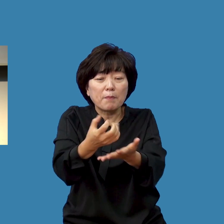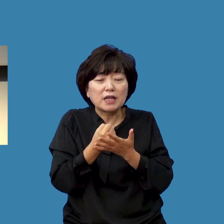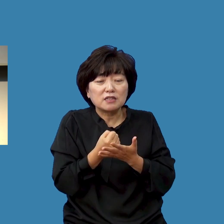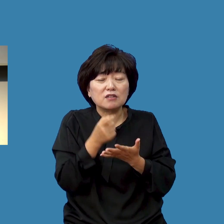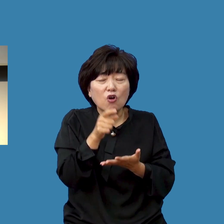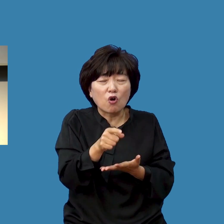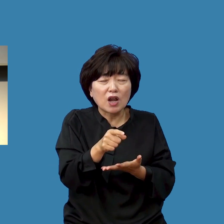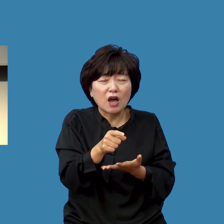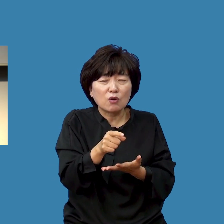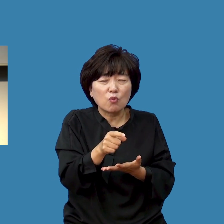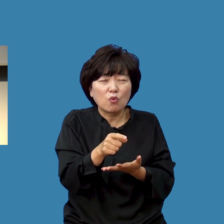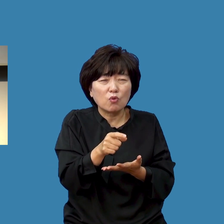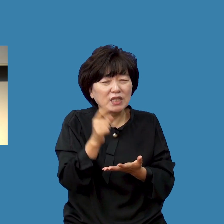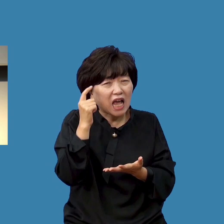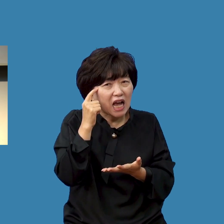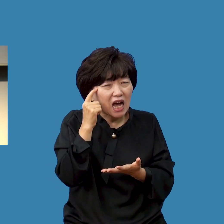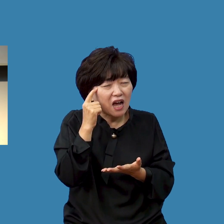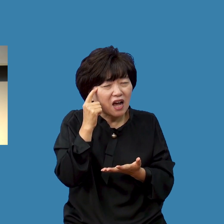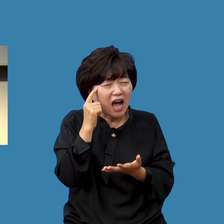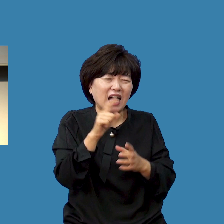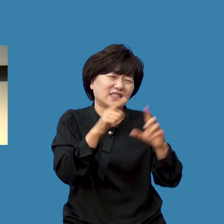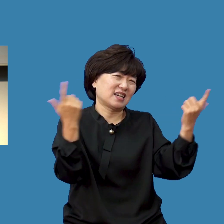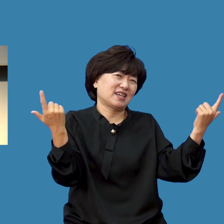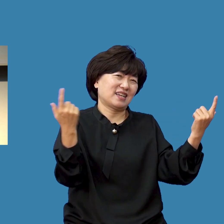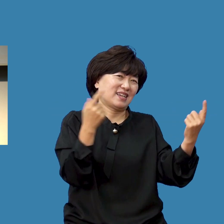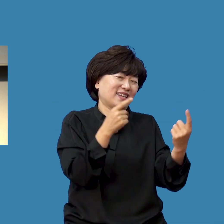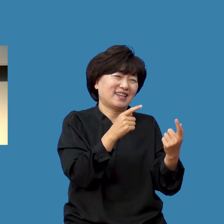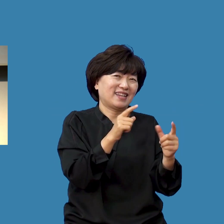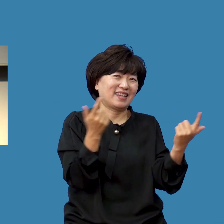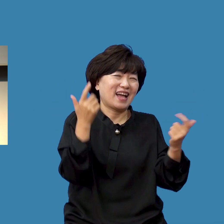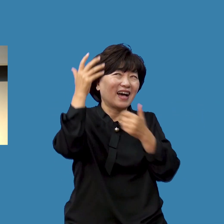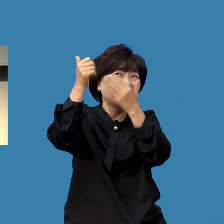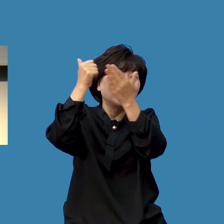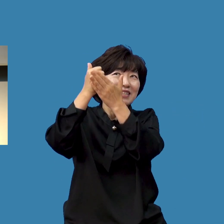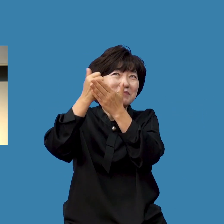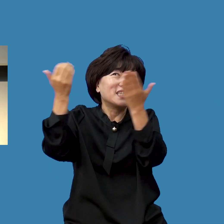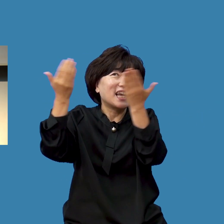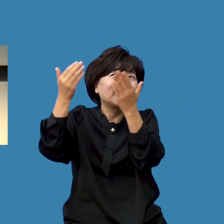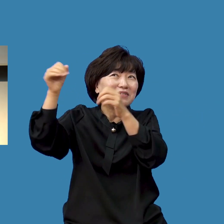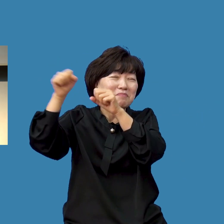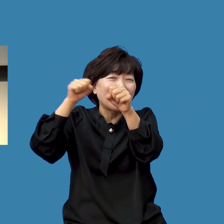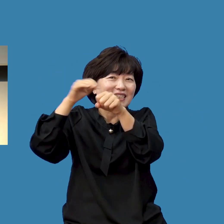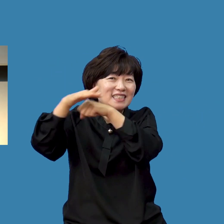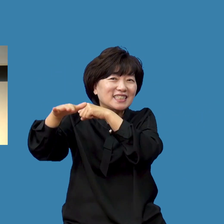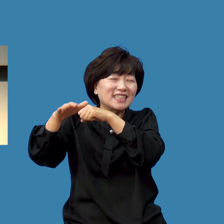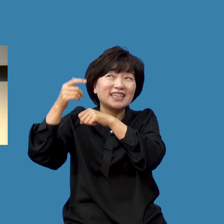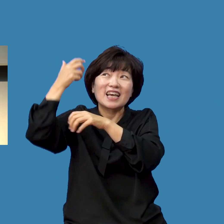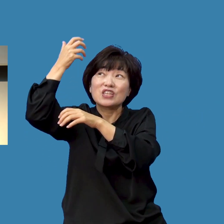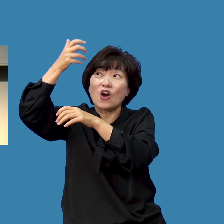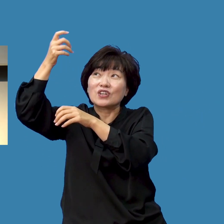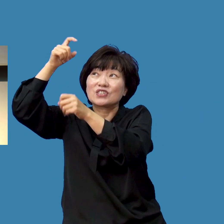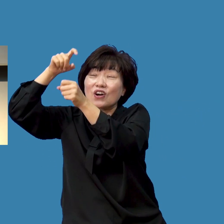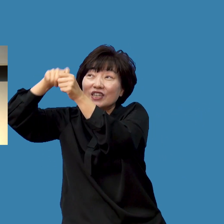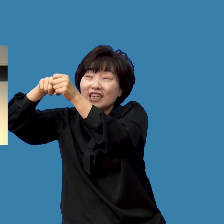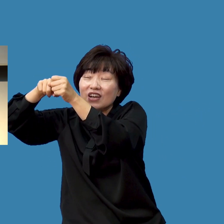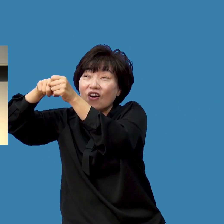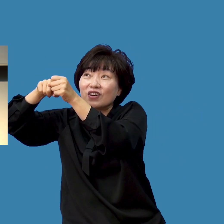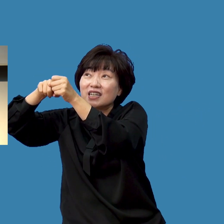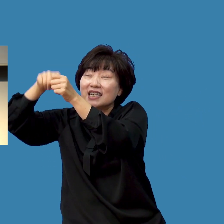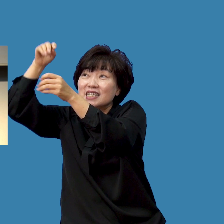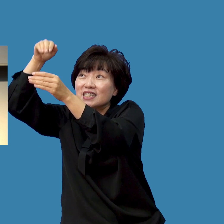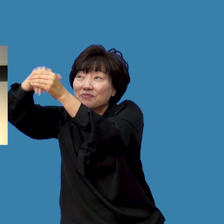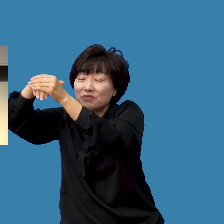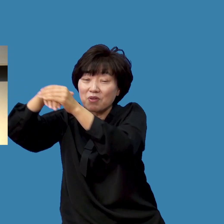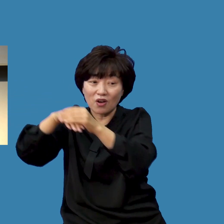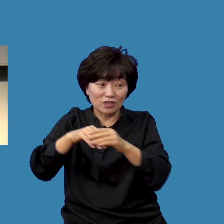거라고 생각한단 말이야. 그런데 그렇게 매칭되지 않더라고요. 참 신기해요. 하나님께서 일하시는 방식이 영적인